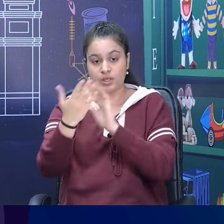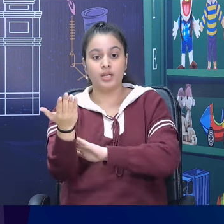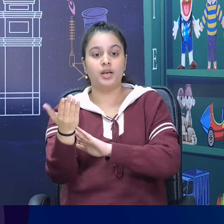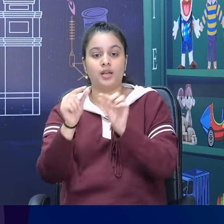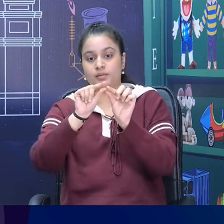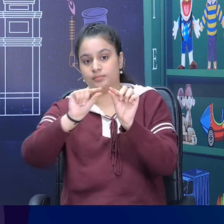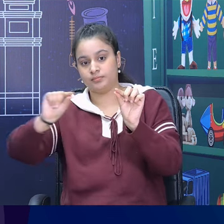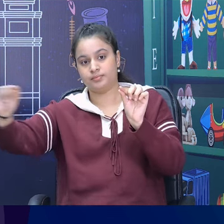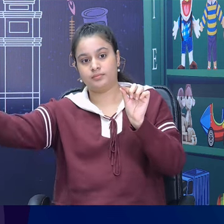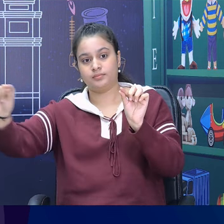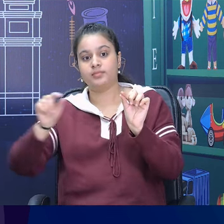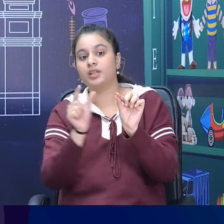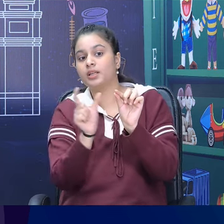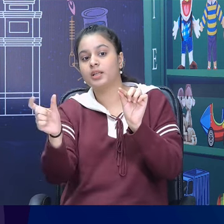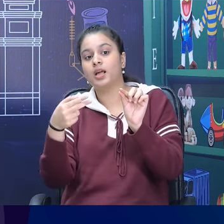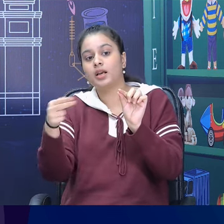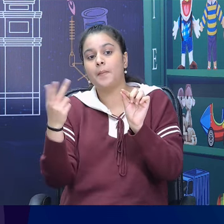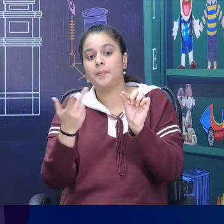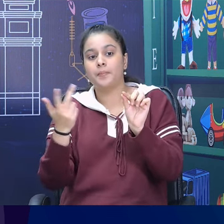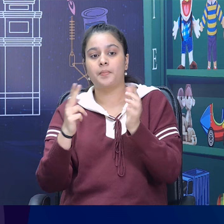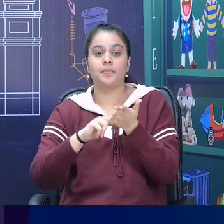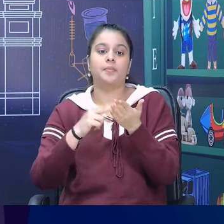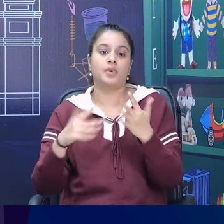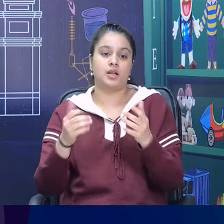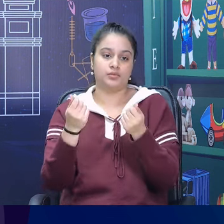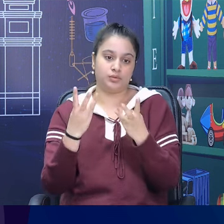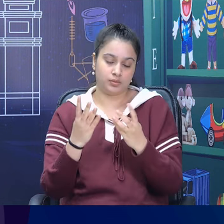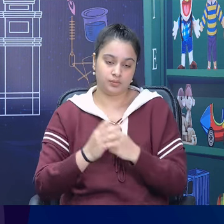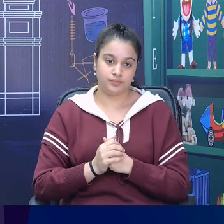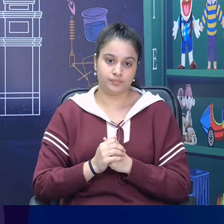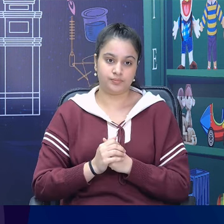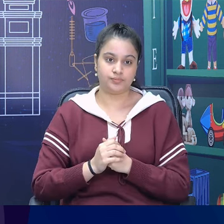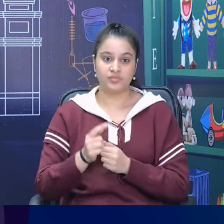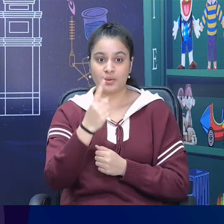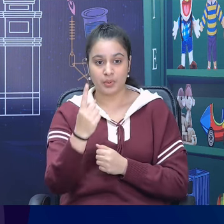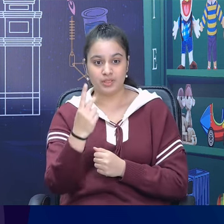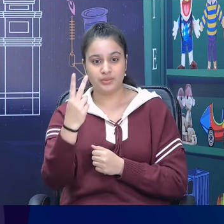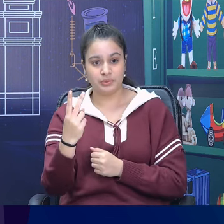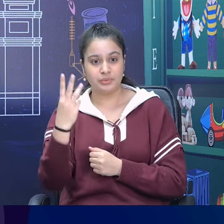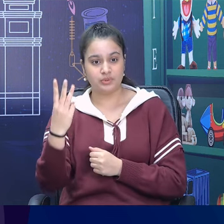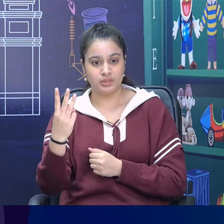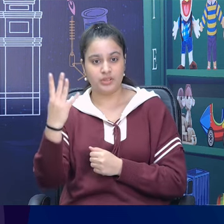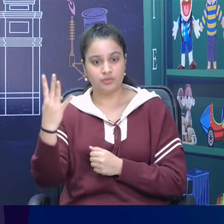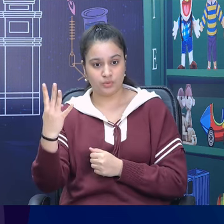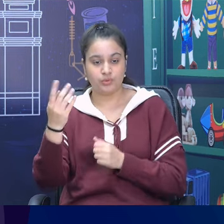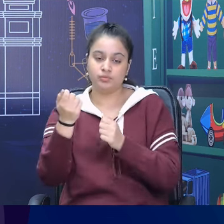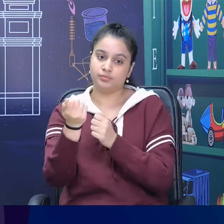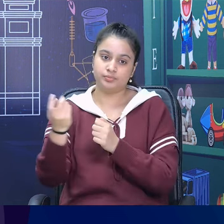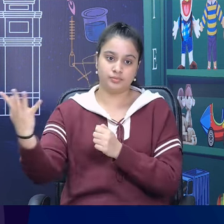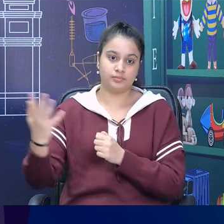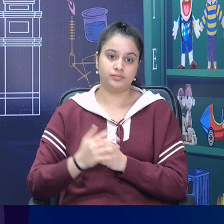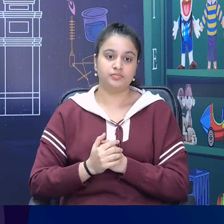जीरो से आप जब आप फॉरवर्ड मूव करते हो तो फर्स्ट नेचुरल नंबर इज फर्स्ट देन सेकंड देन थर्ड दैट इज 1 2 थ एंड सो